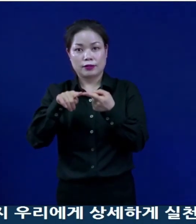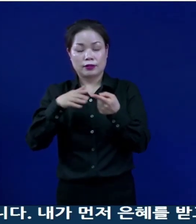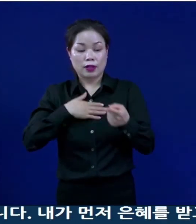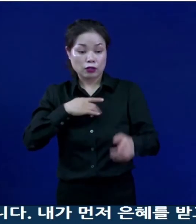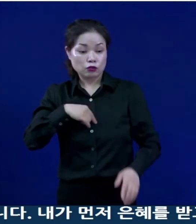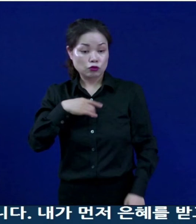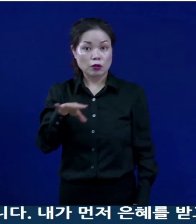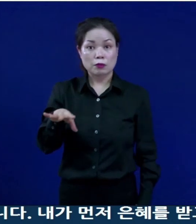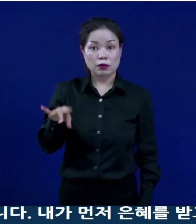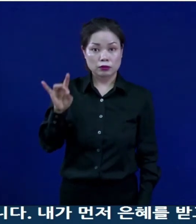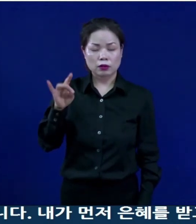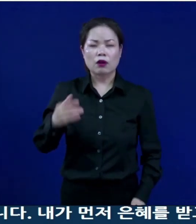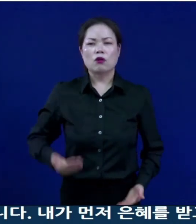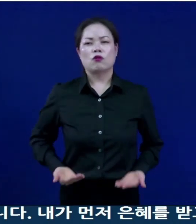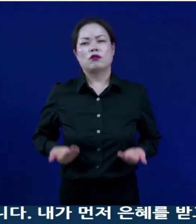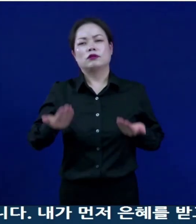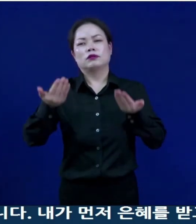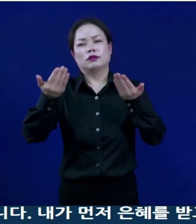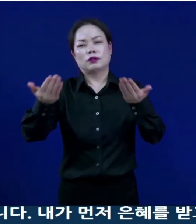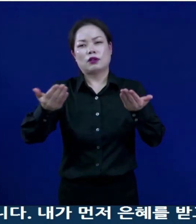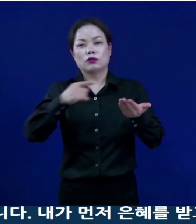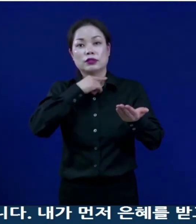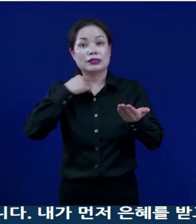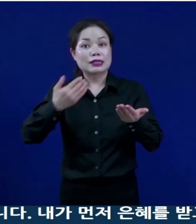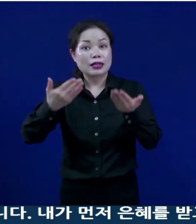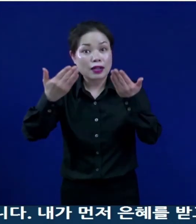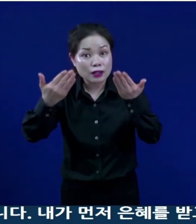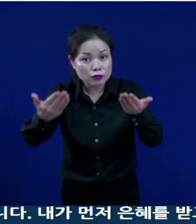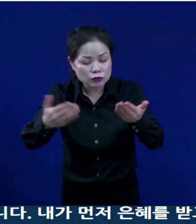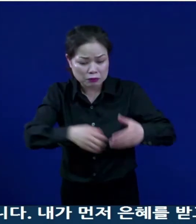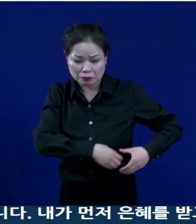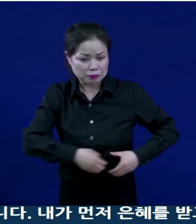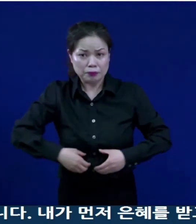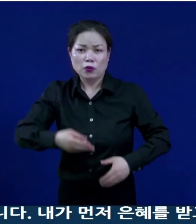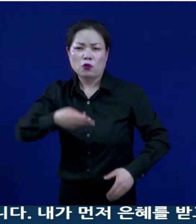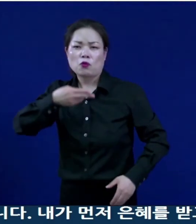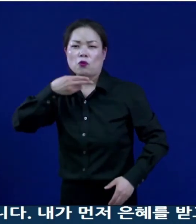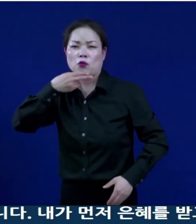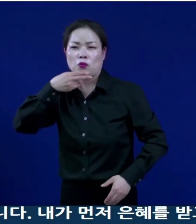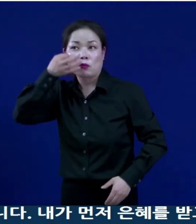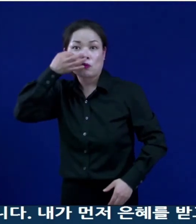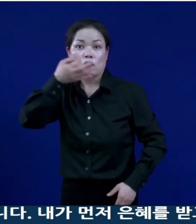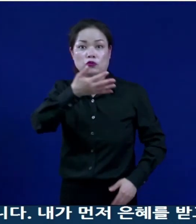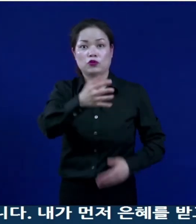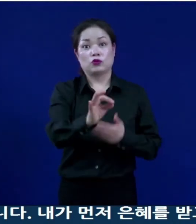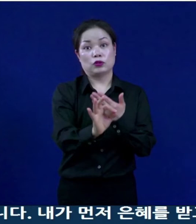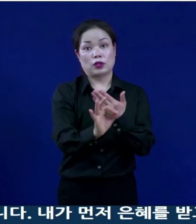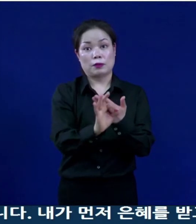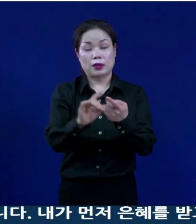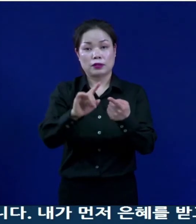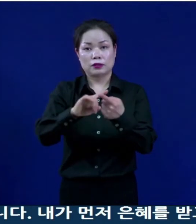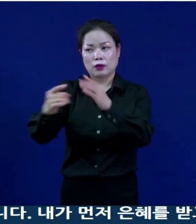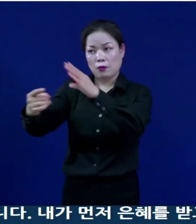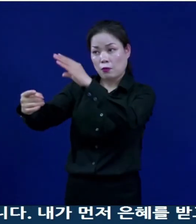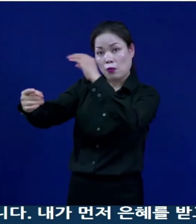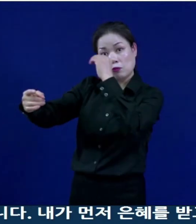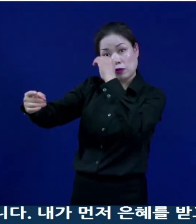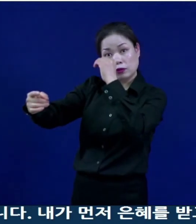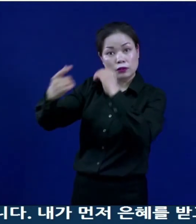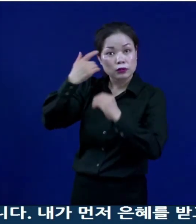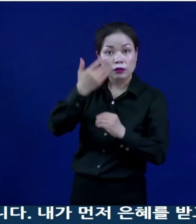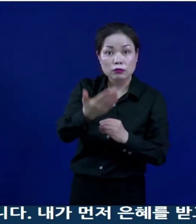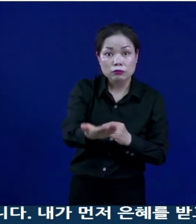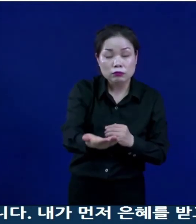스스로가 먼저 헌신하고 희생하기를 주저하지 않고 보여준다면 그대로 따라서 하지